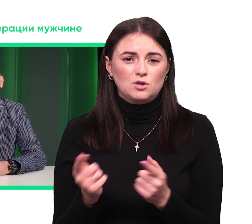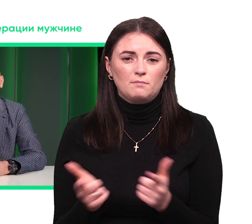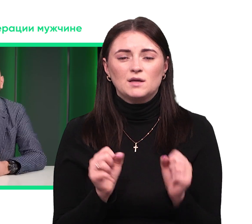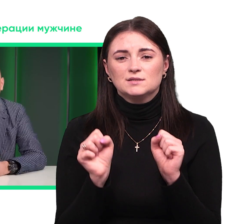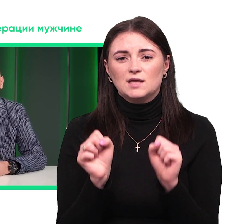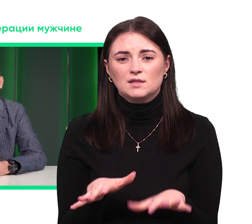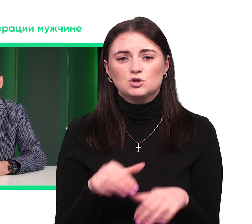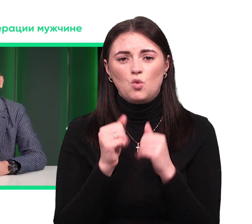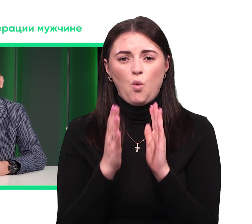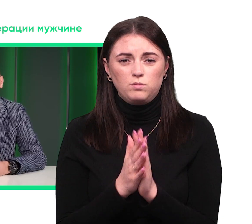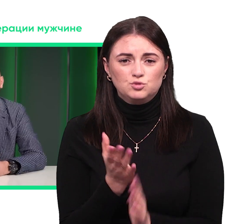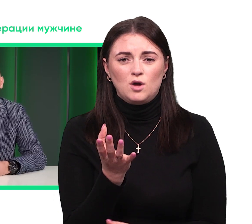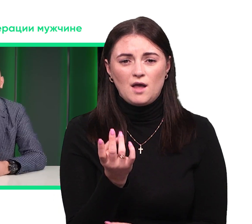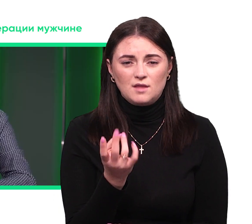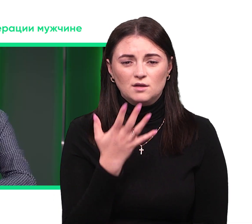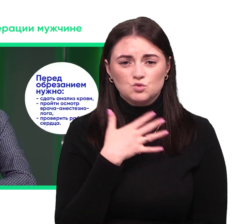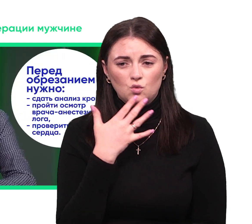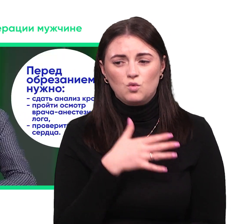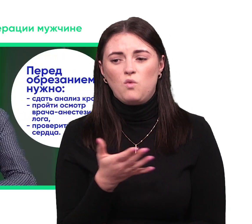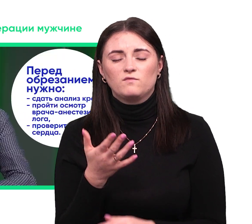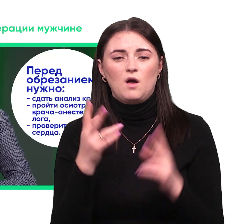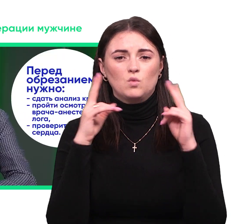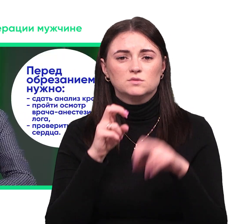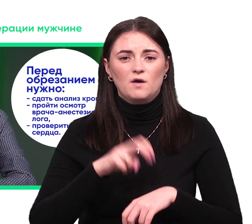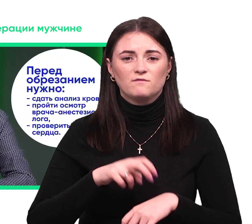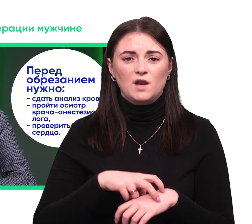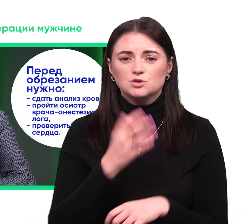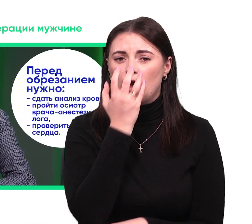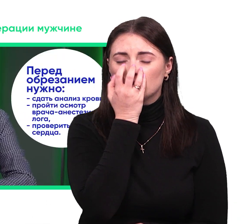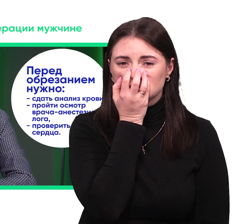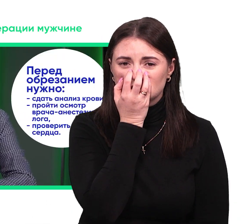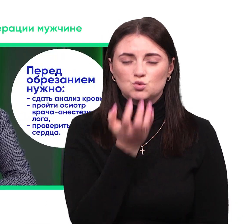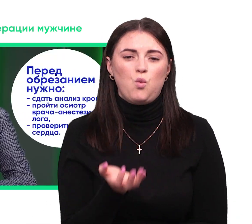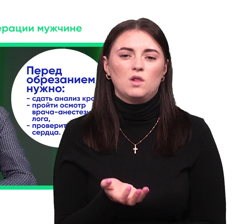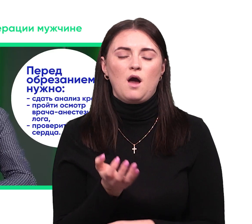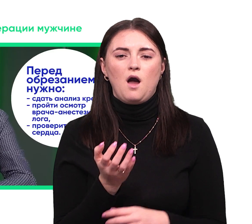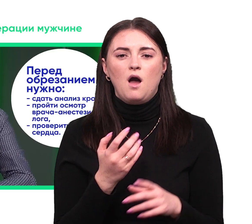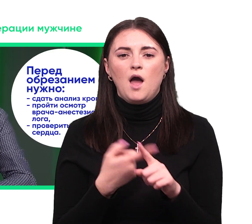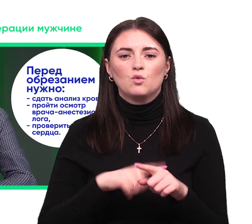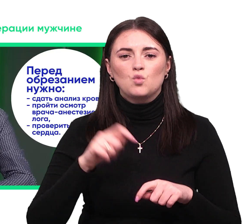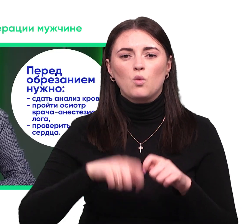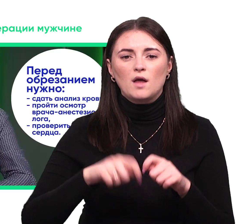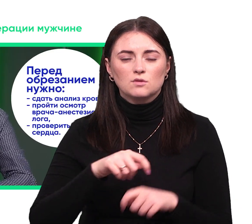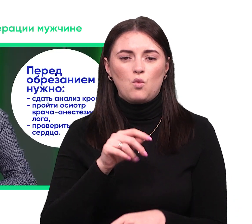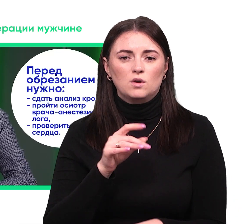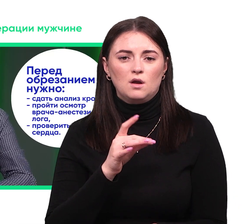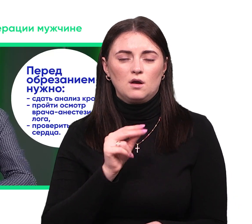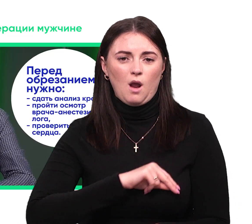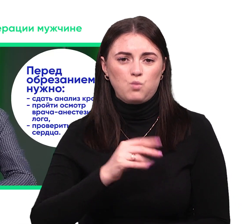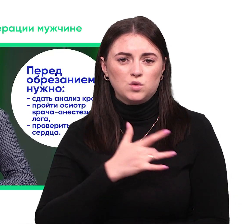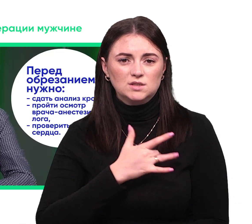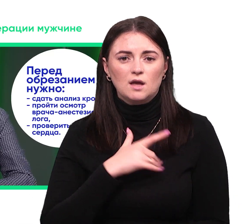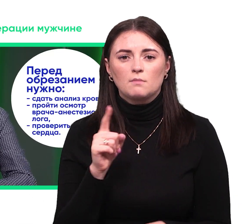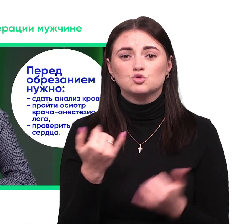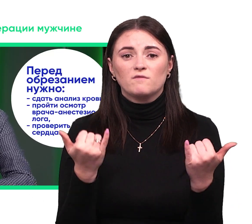сдача общеклинических анализов крови, это осмотр врача-анестезиолога, это контроль работы сердца, потому что